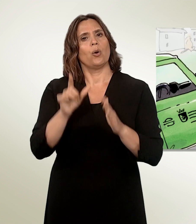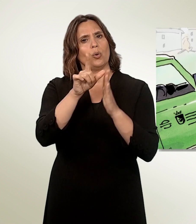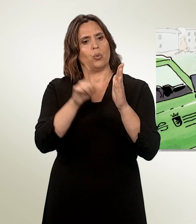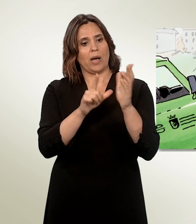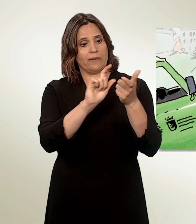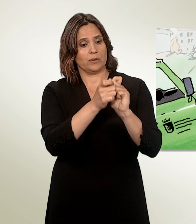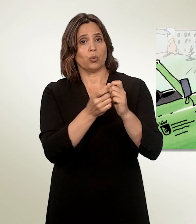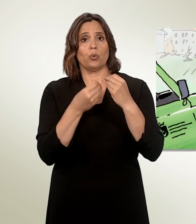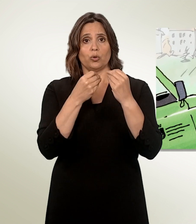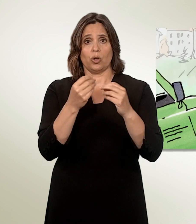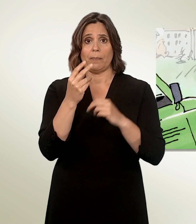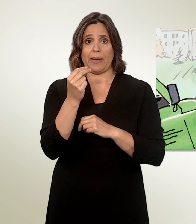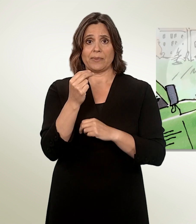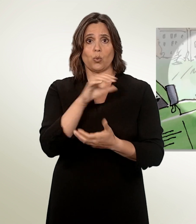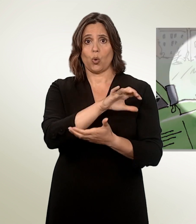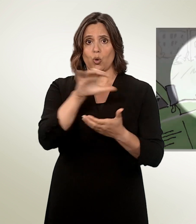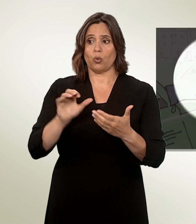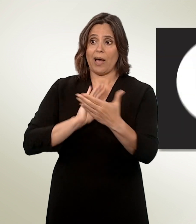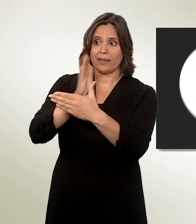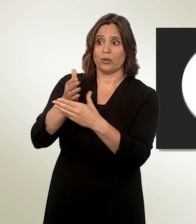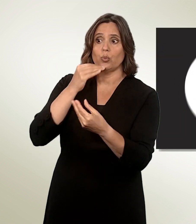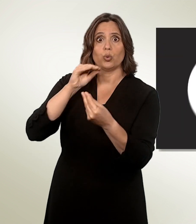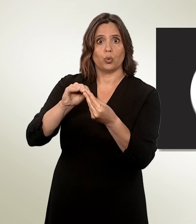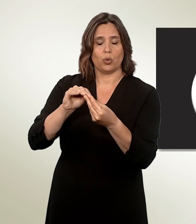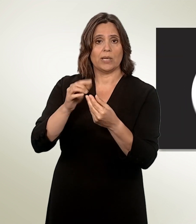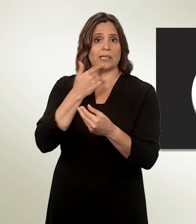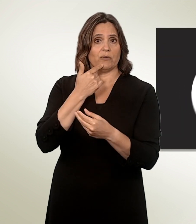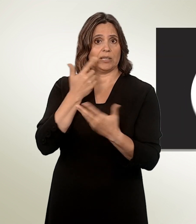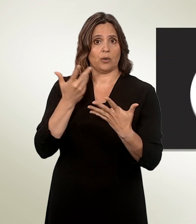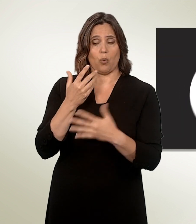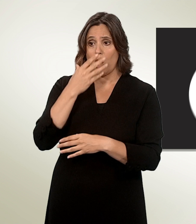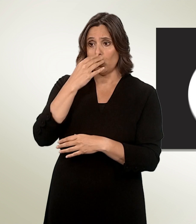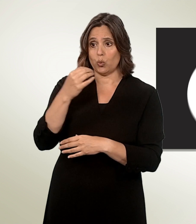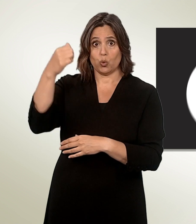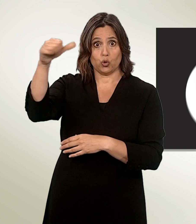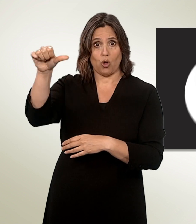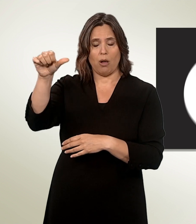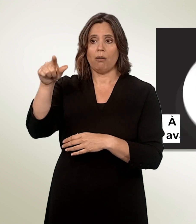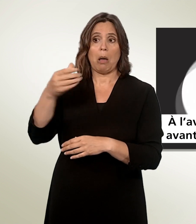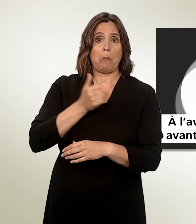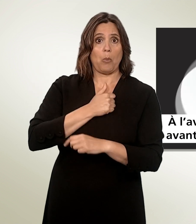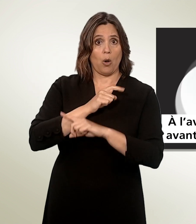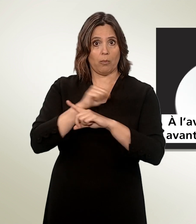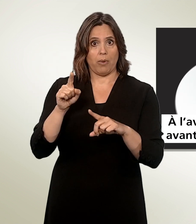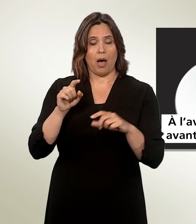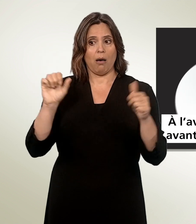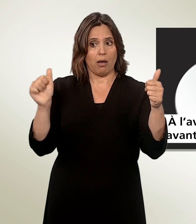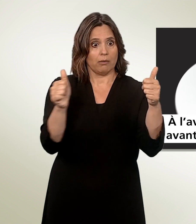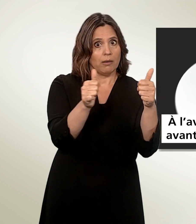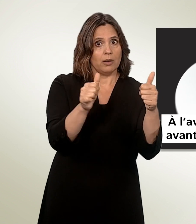temps. Les gardes-chasse pourront tirer des individus isolés qui ont perdu leur caractère farouche. Ils pourront abattre des